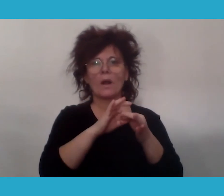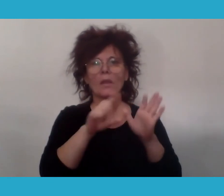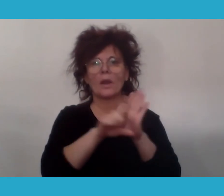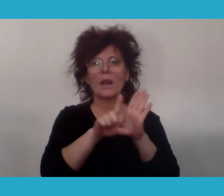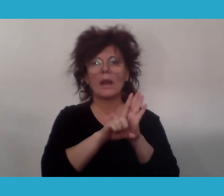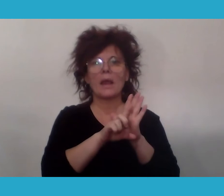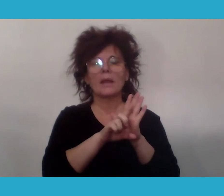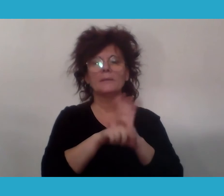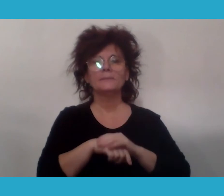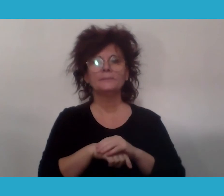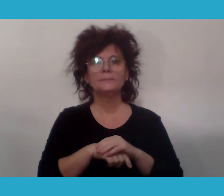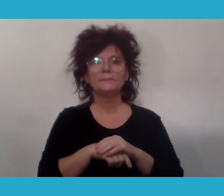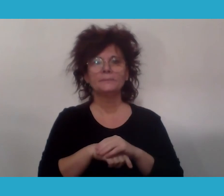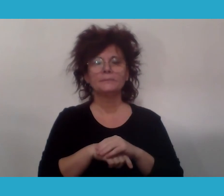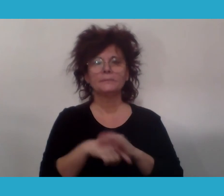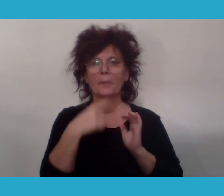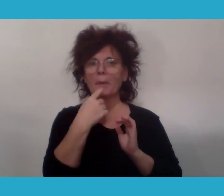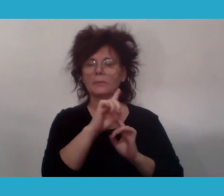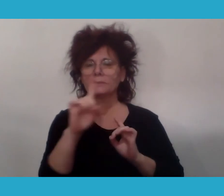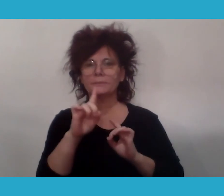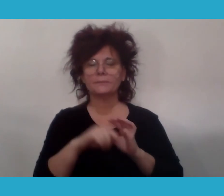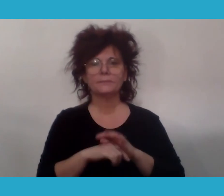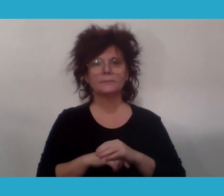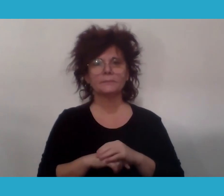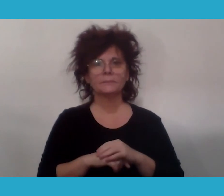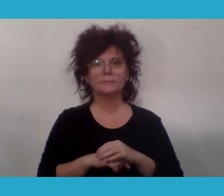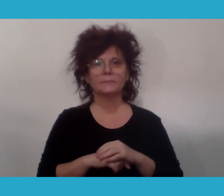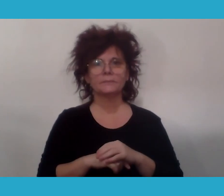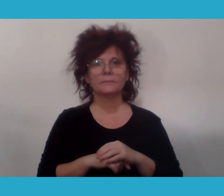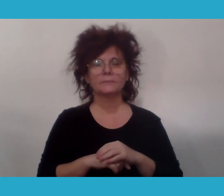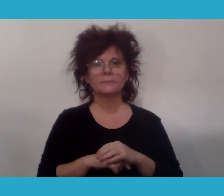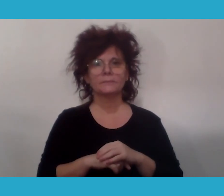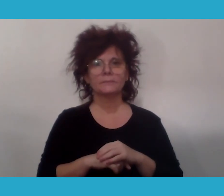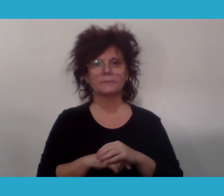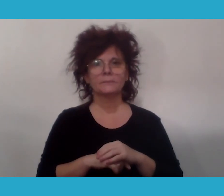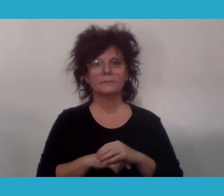artículo 17 de la Ley 10.208, no formula preguntas.